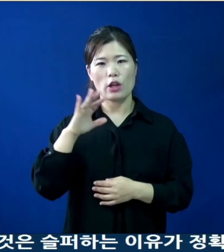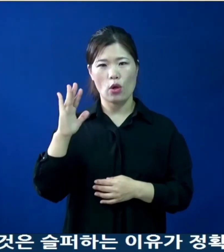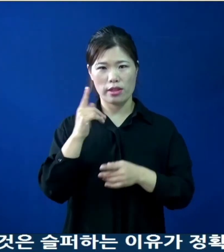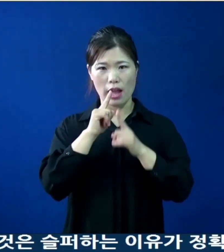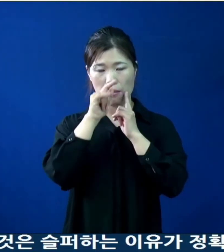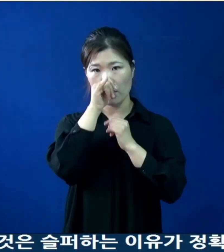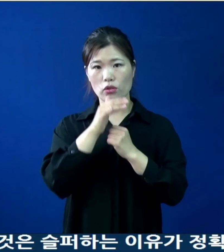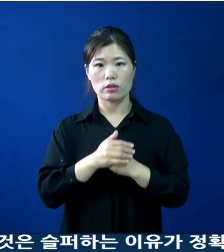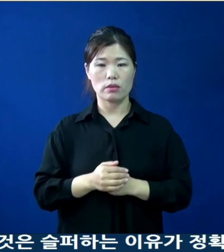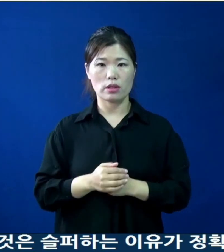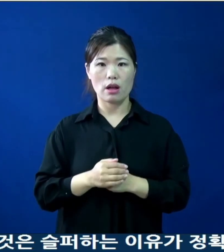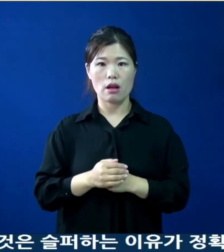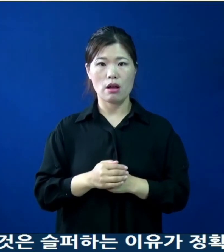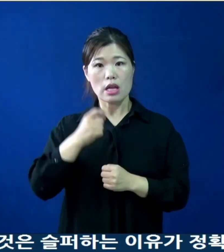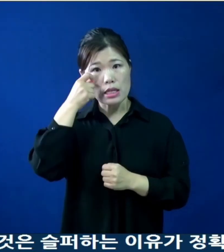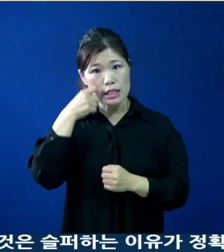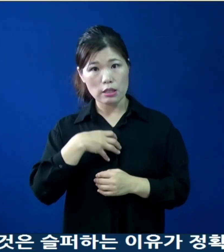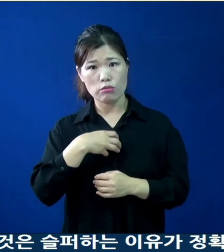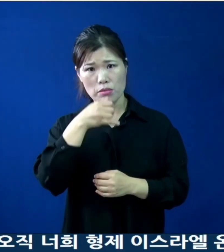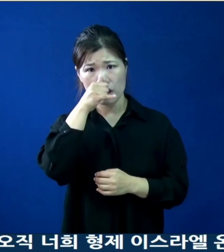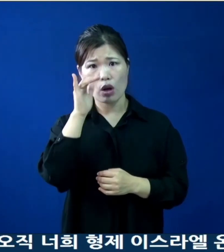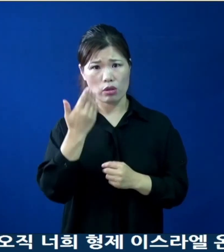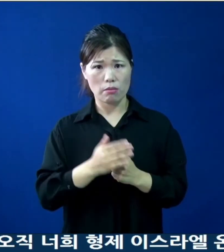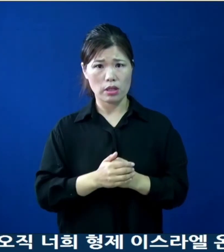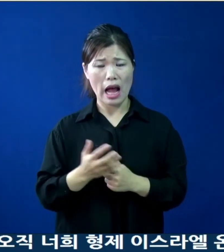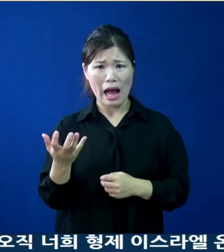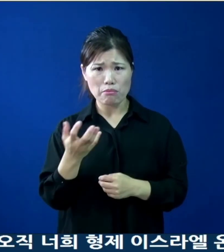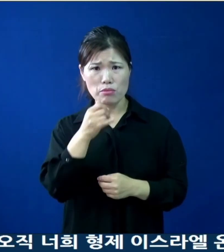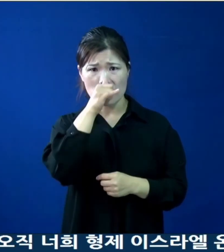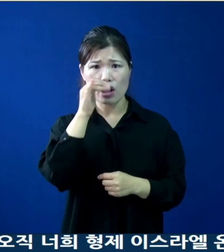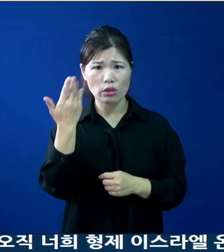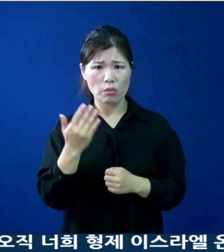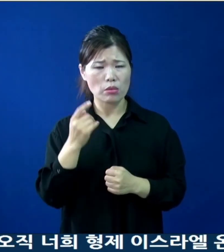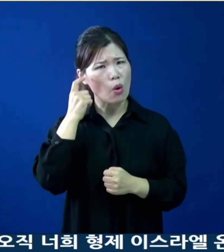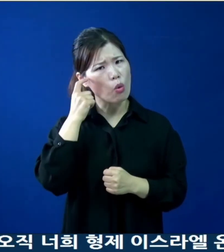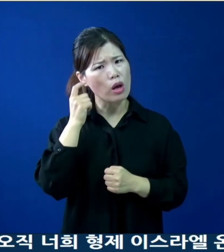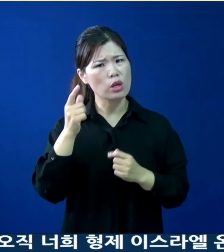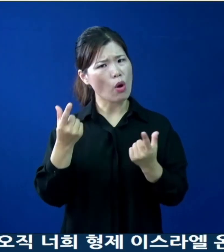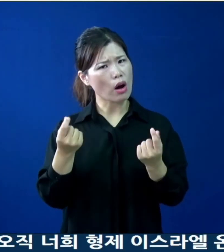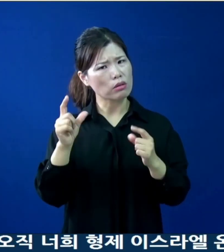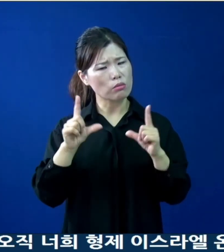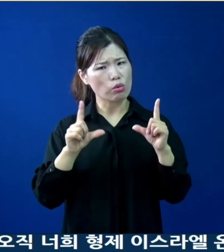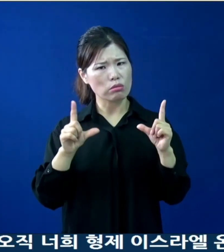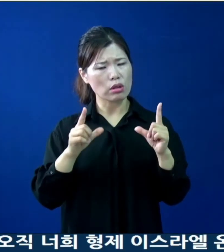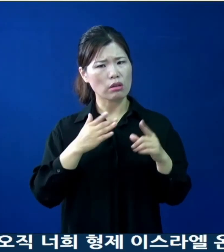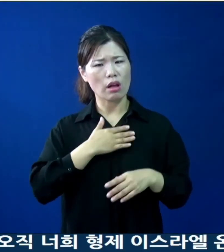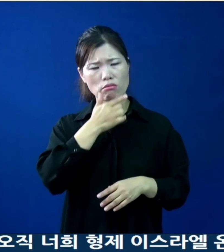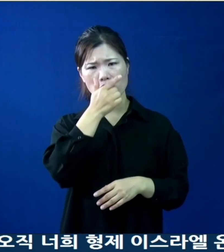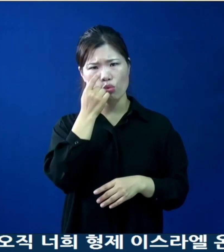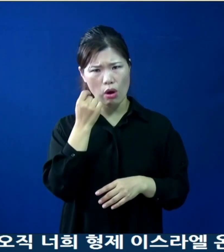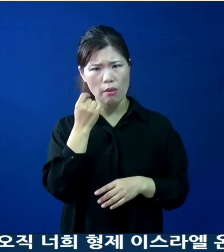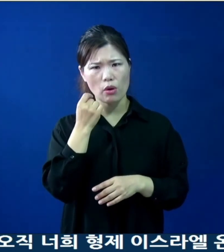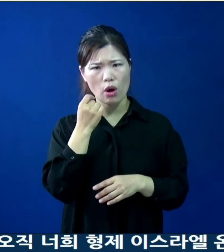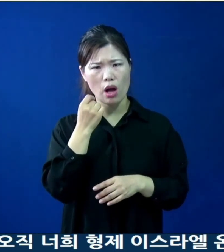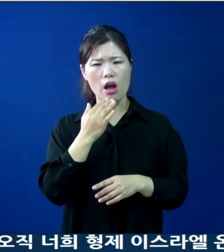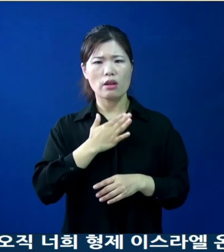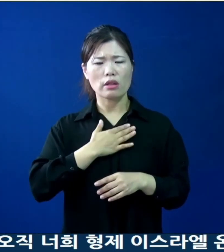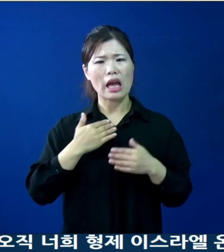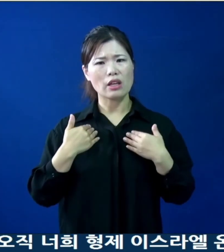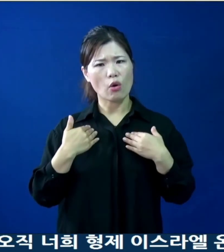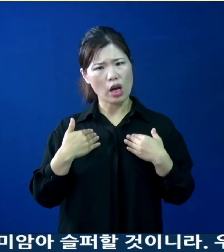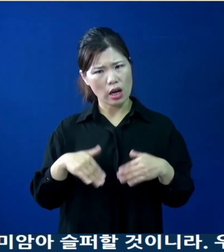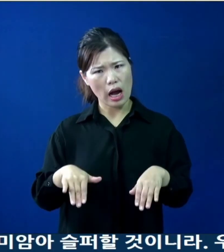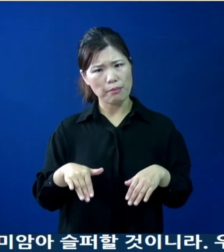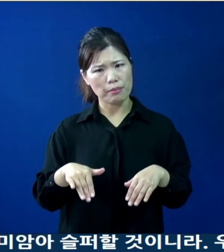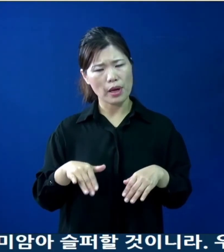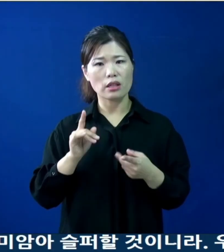있어야 됩니다. 현실을 보면서 아픔이 있어야 됩니다. 왜 이런 모습일까? 자신의 부족함과 나의 연약함을